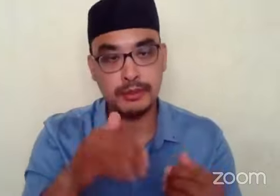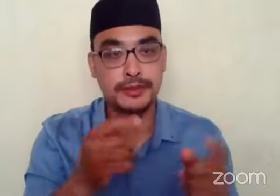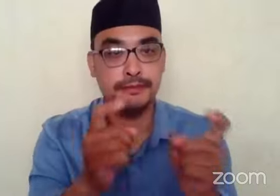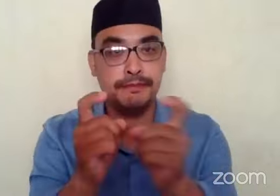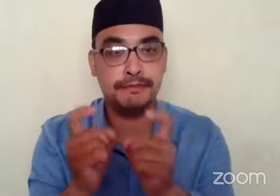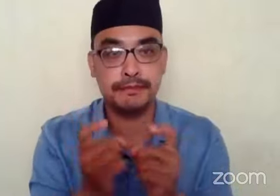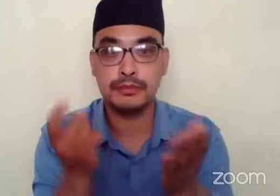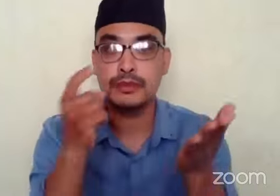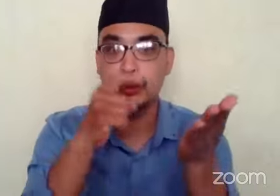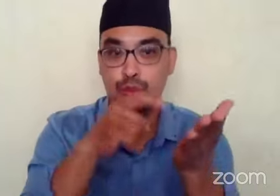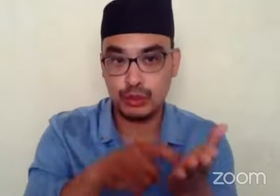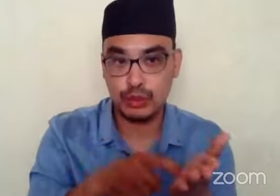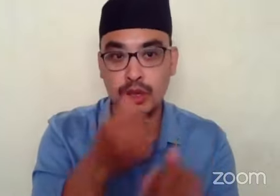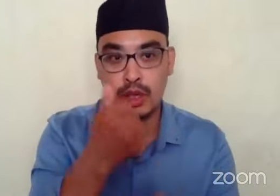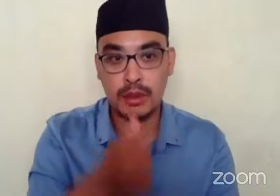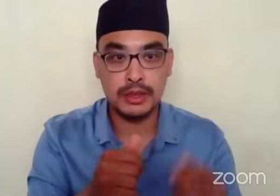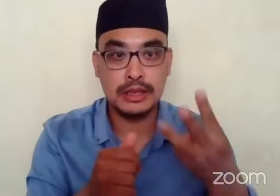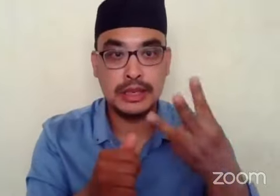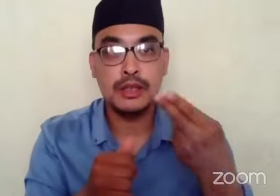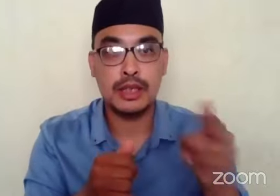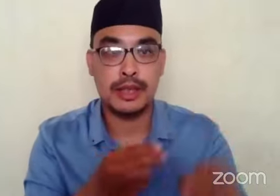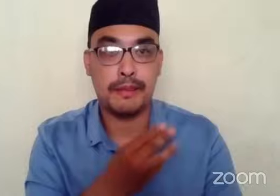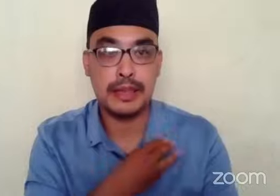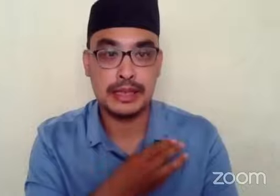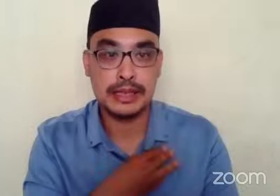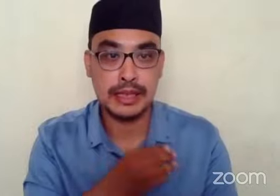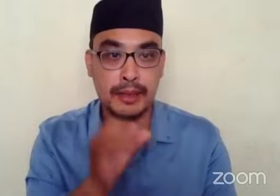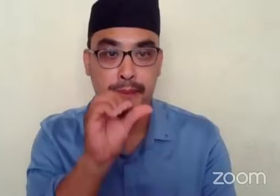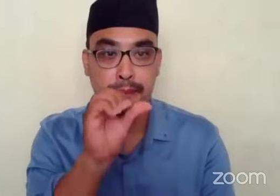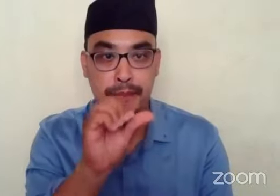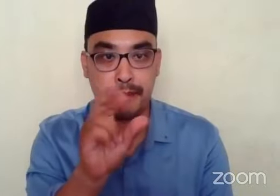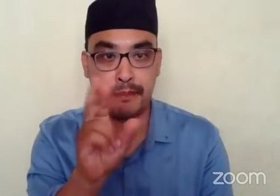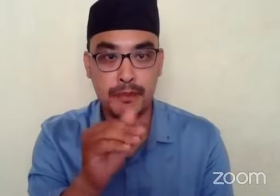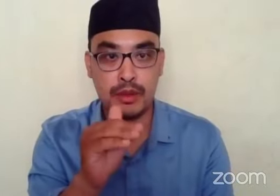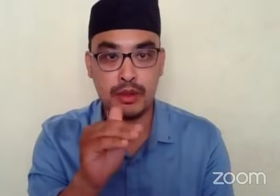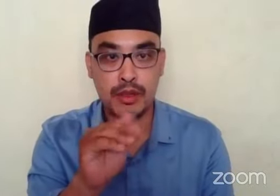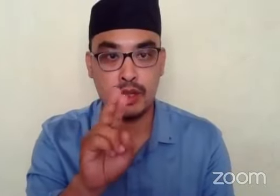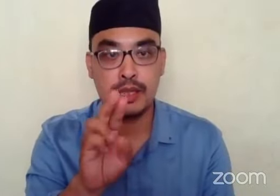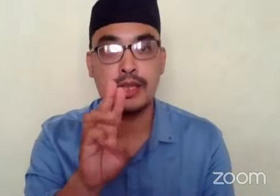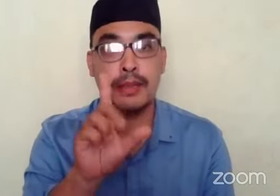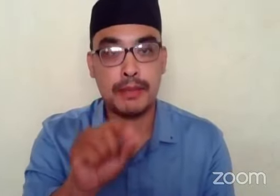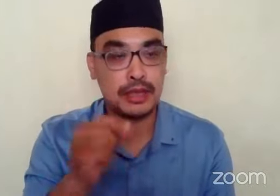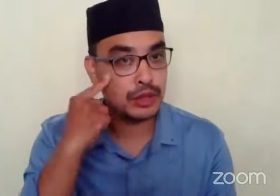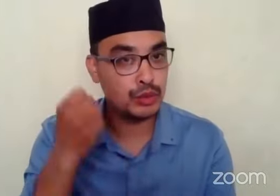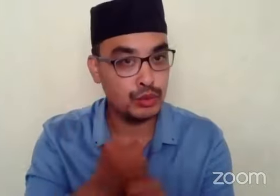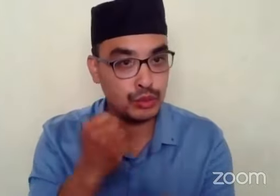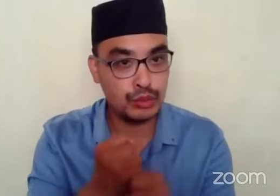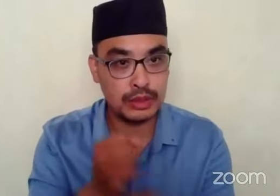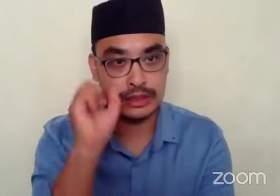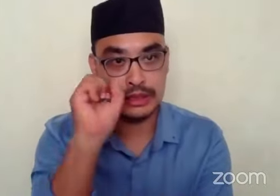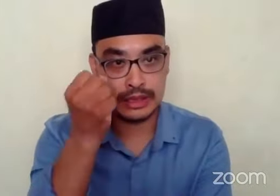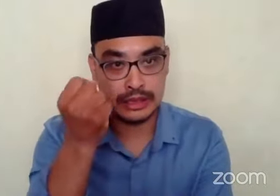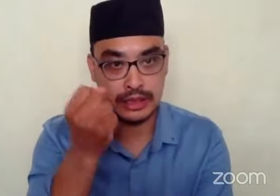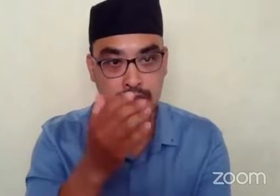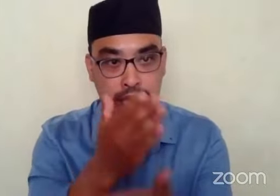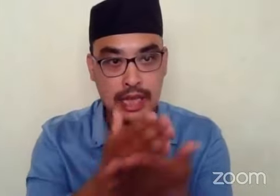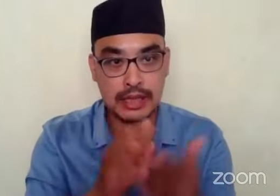र प्यानलमा आज हामीसँग छलफल गर्न चाहिँ प्रतिमा गुरुङजी हुनुहुन्छ एकजना, जो चाहिँ राष्ट्रिय आदिवासी जनजाति अपाङ्ग